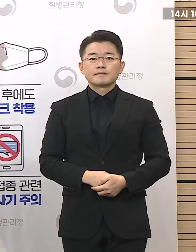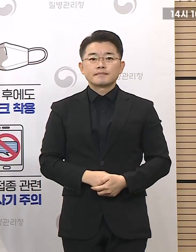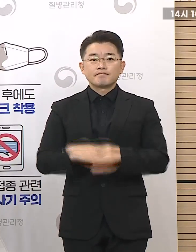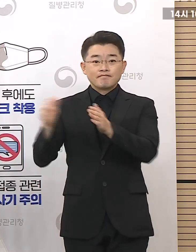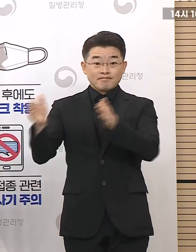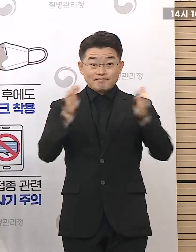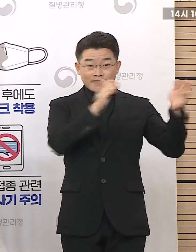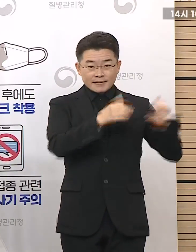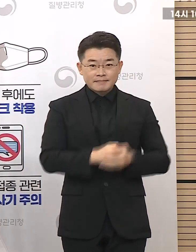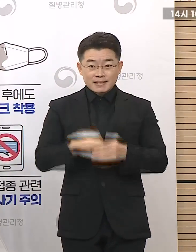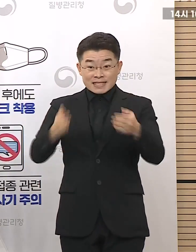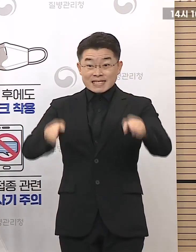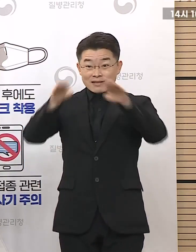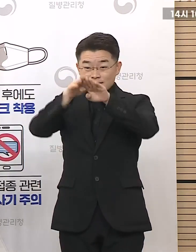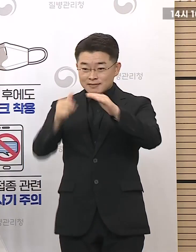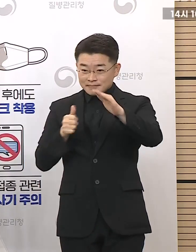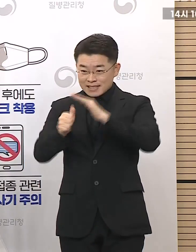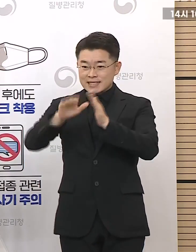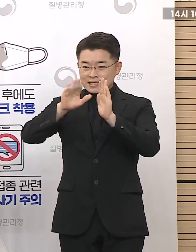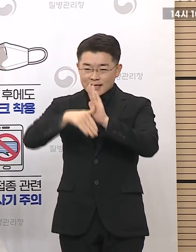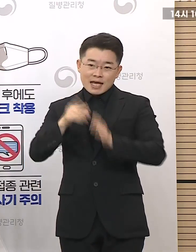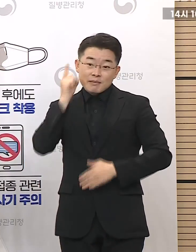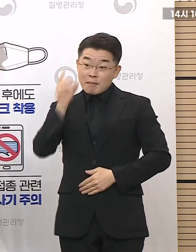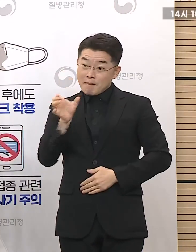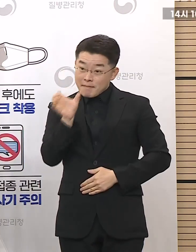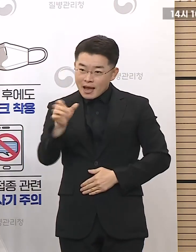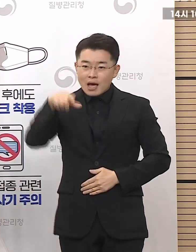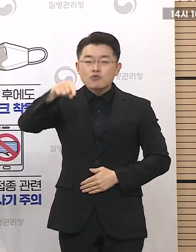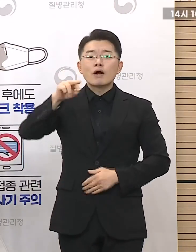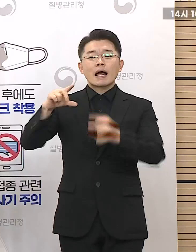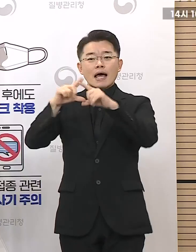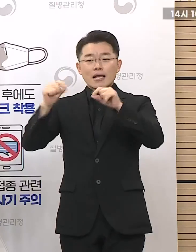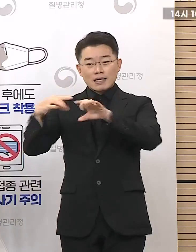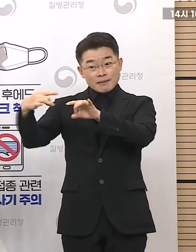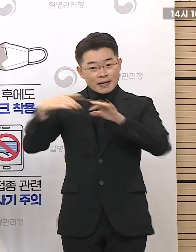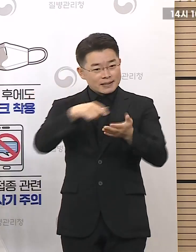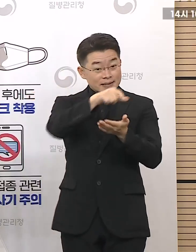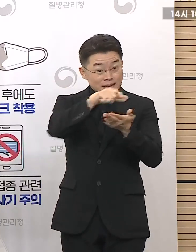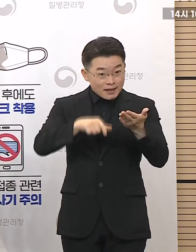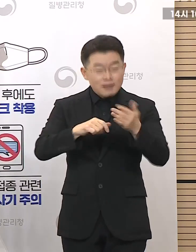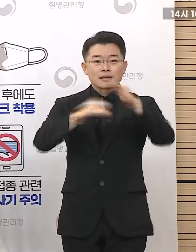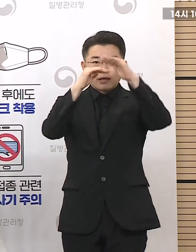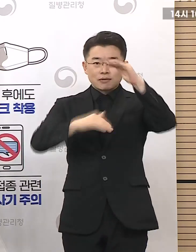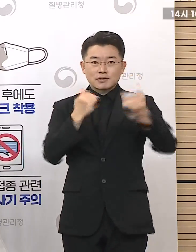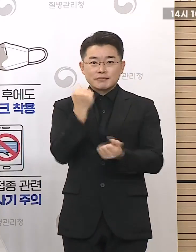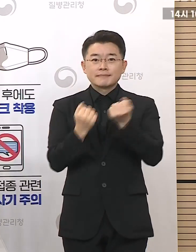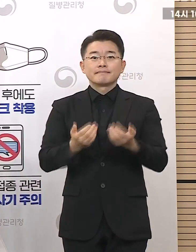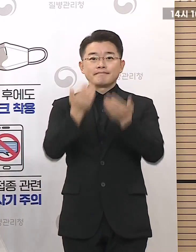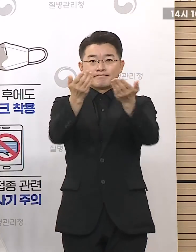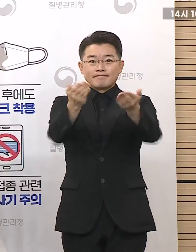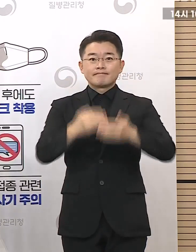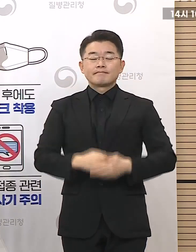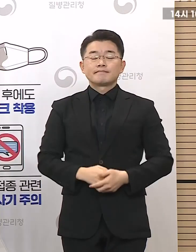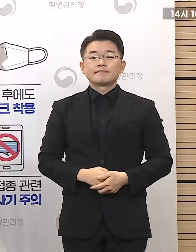다음으로 전자출입 명부를 활용한 접촉자 추적조사 효율화에 대해서 말씀드리겠습니다.